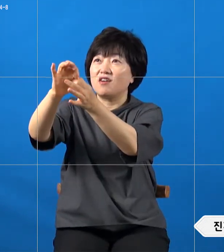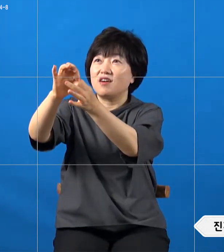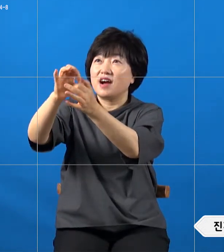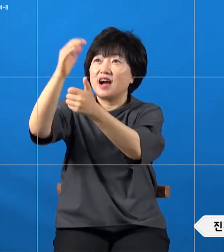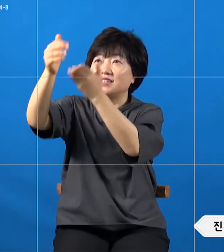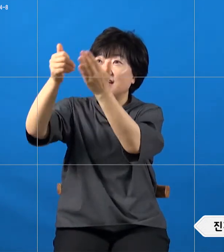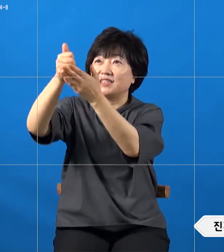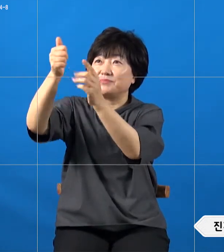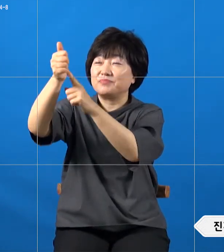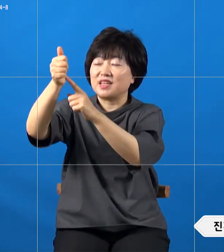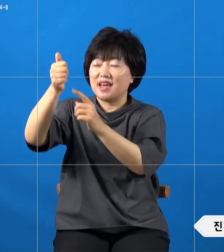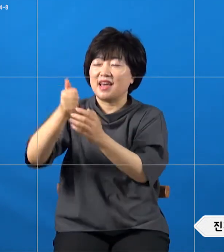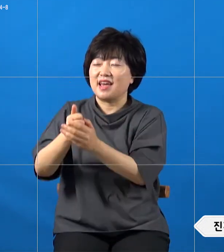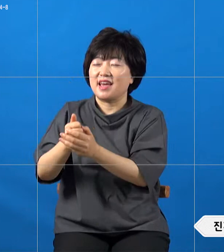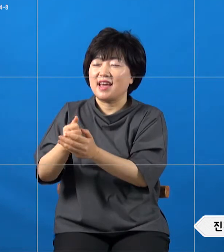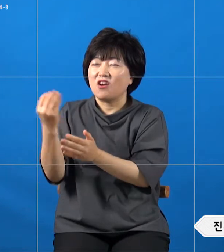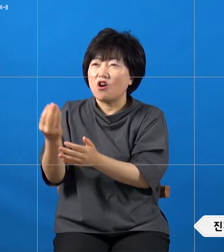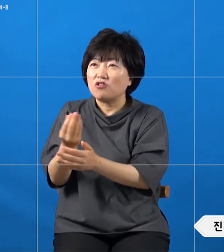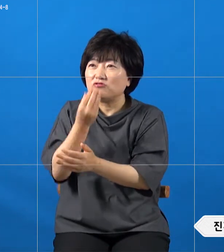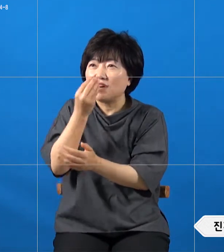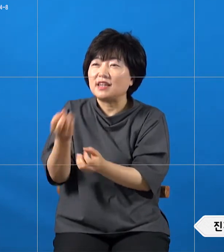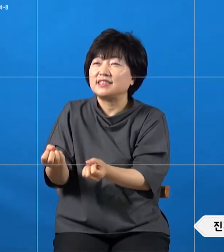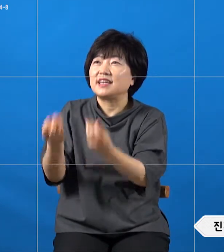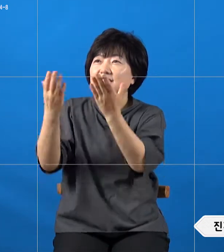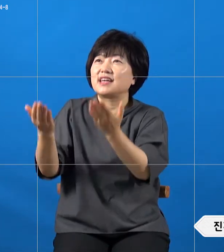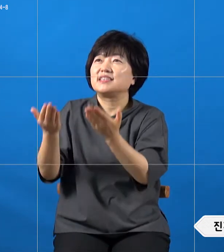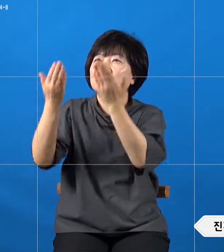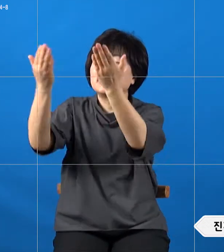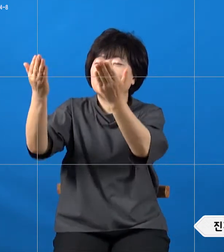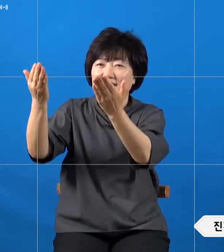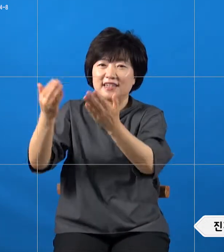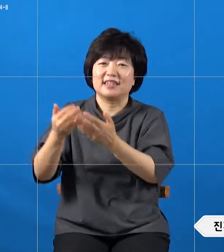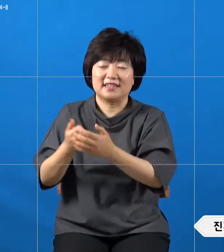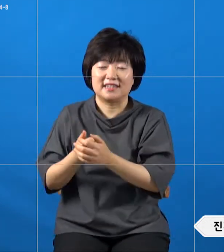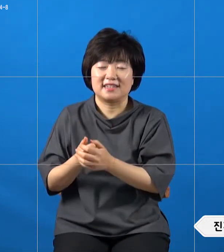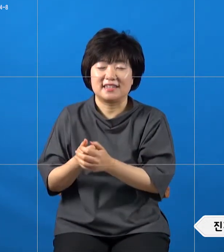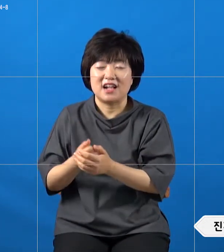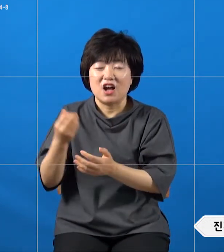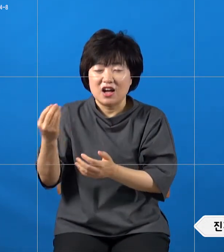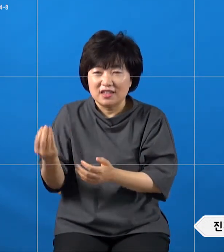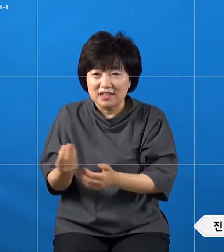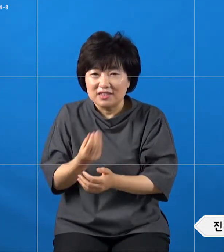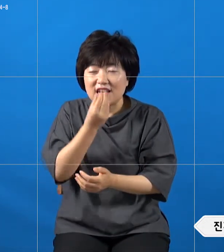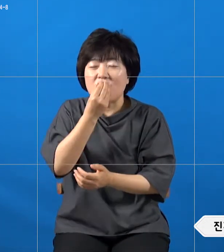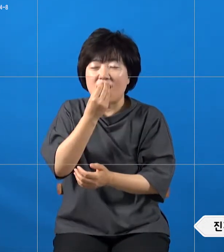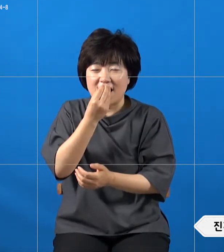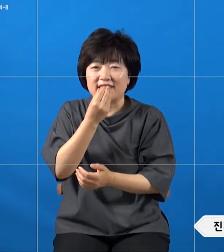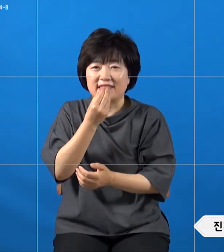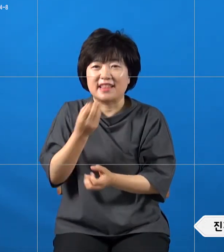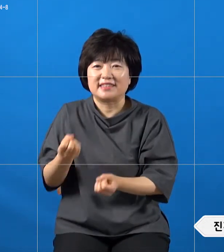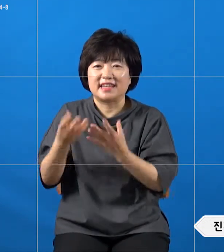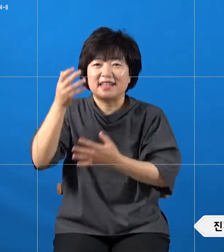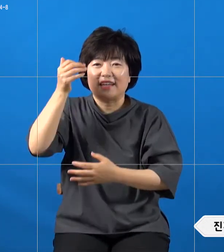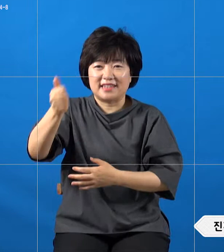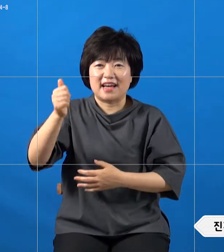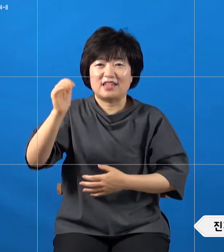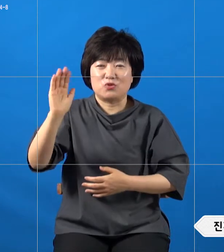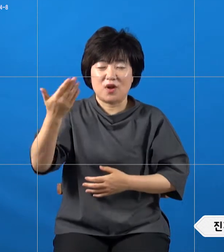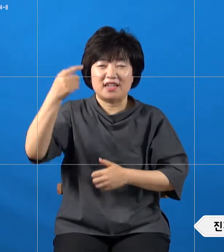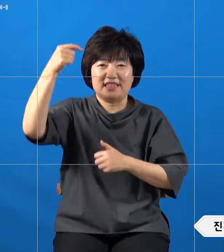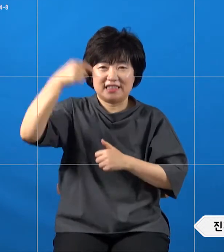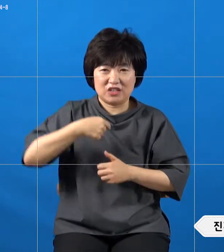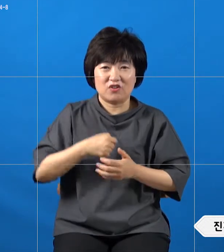드릴 거룩한 제사장이 될지니라. 여기서 가장 중요한 단어는 신령한